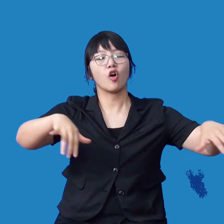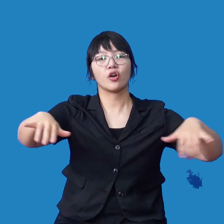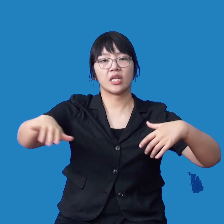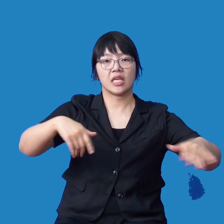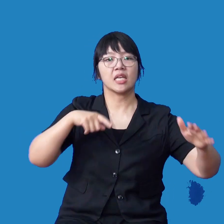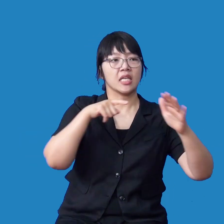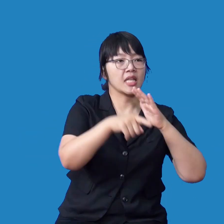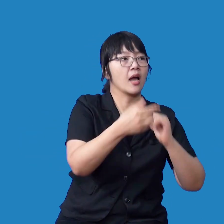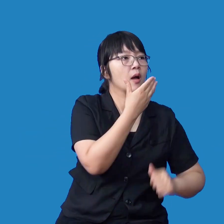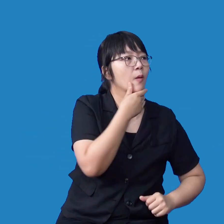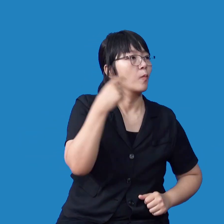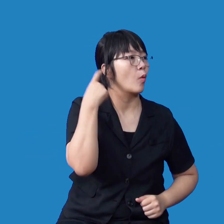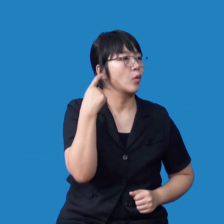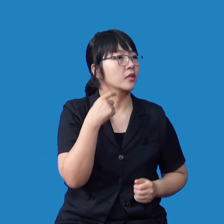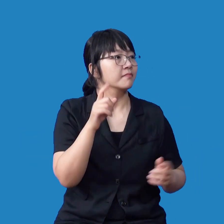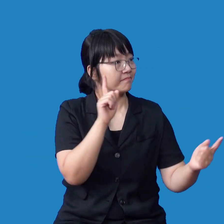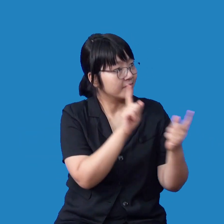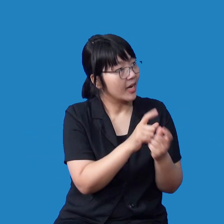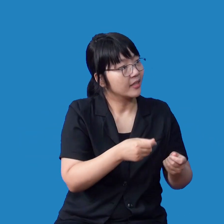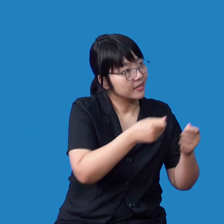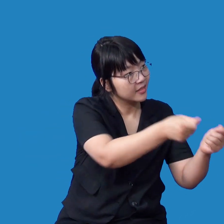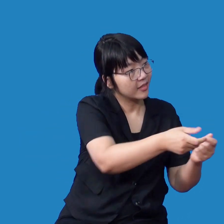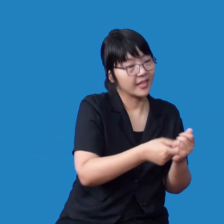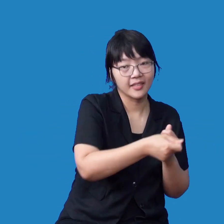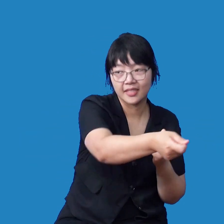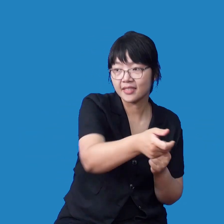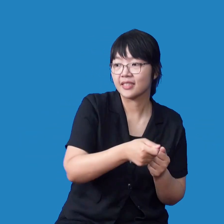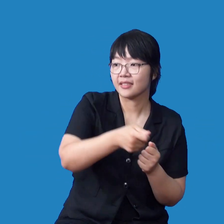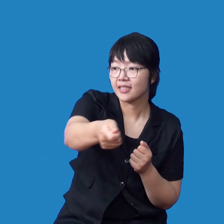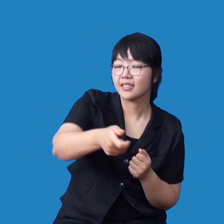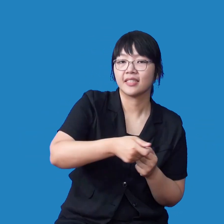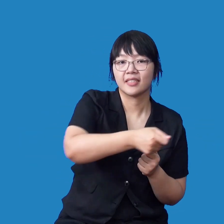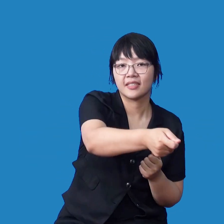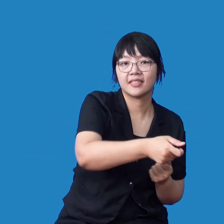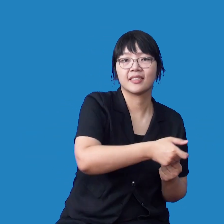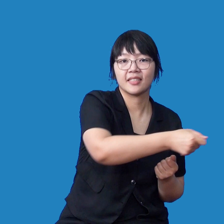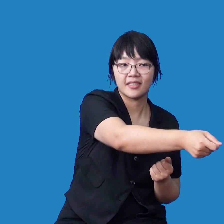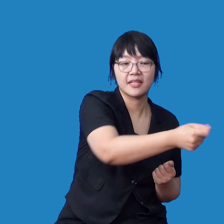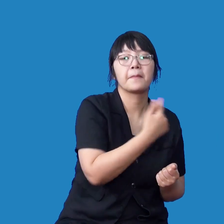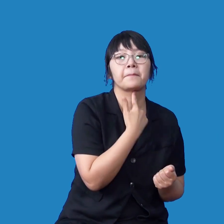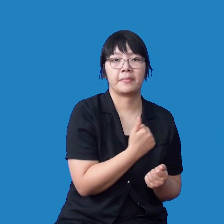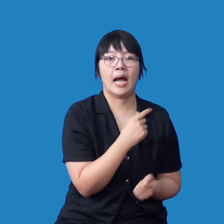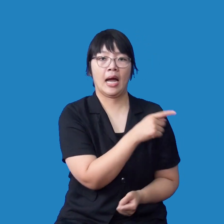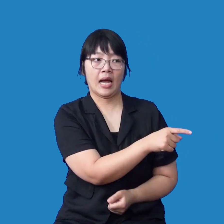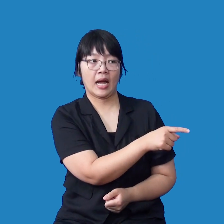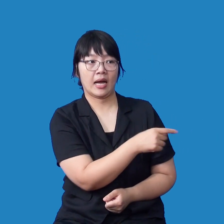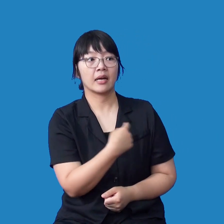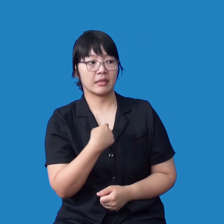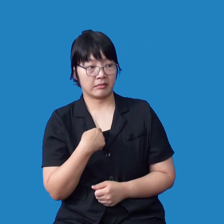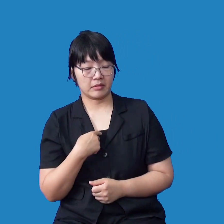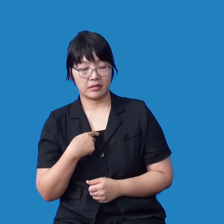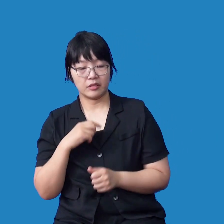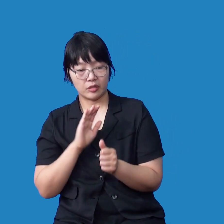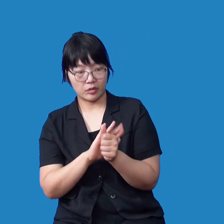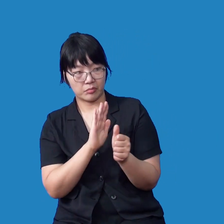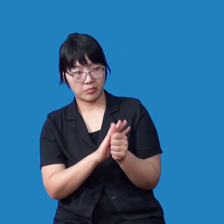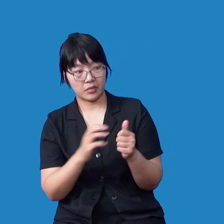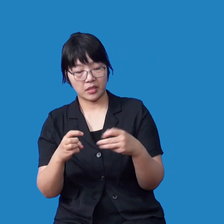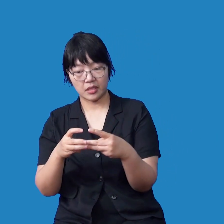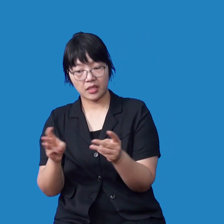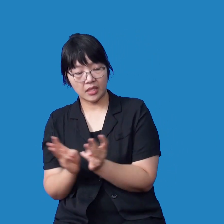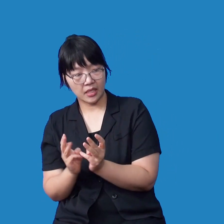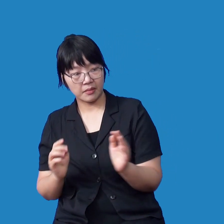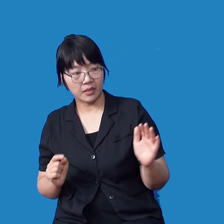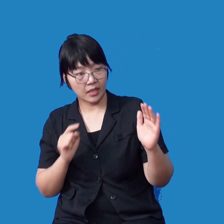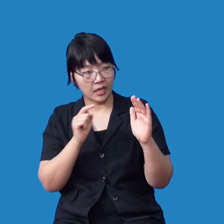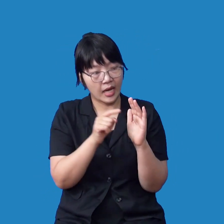나가서 복음을 실제로 사람들을 만나 전했습니다. 그 전도의 장으로 전도팀이 나아가기